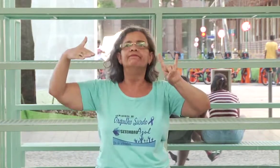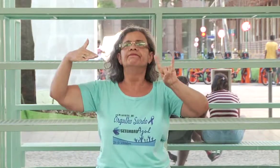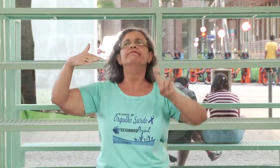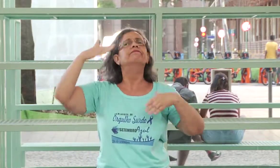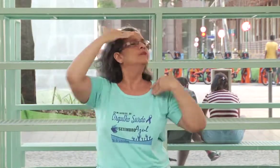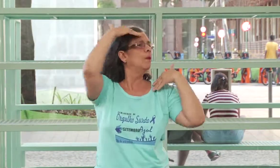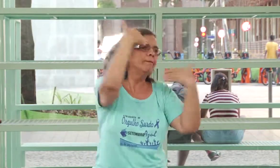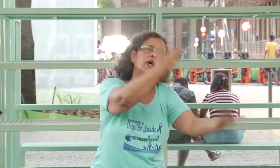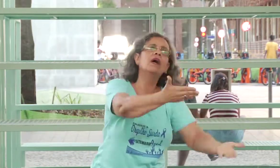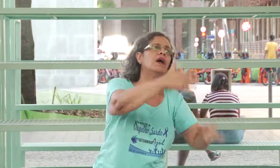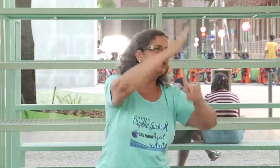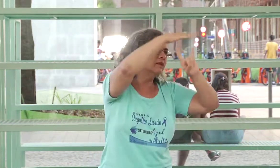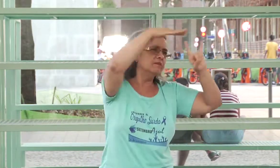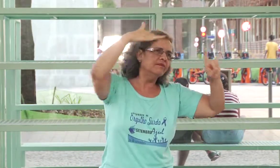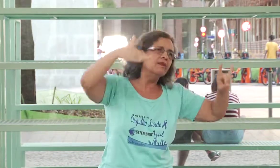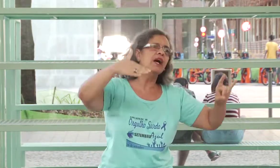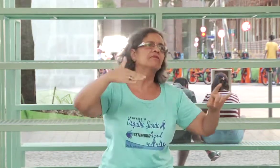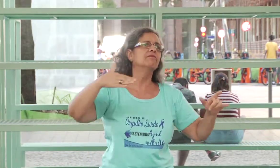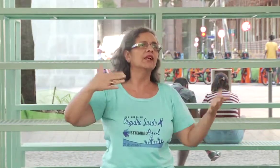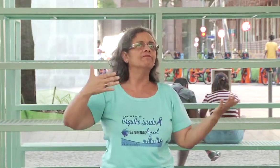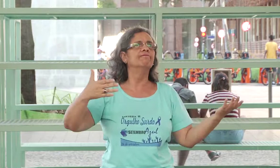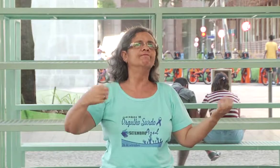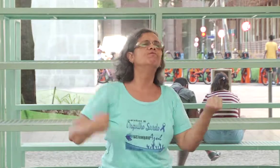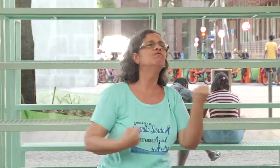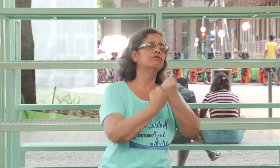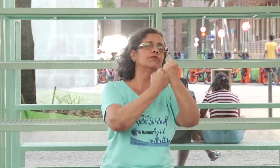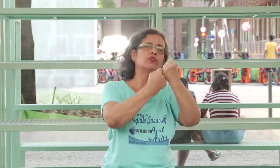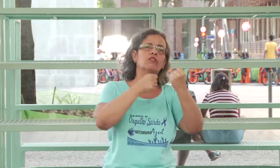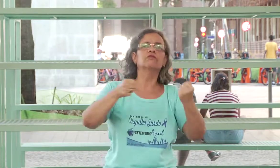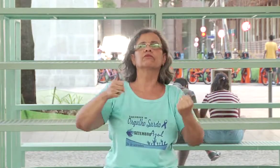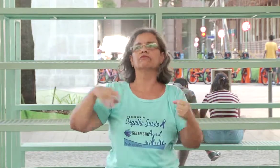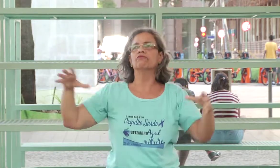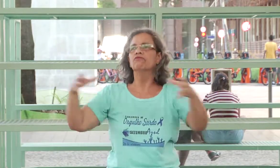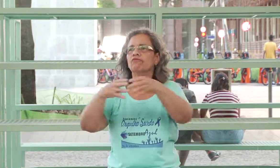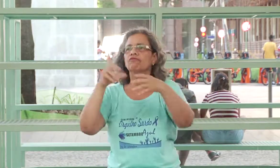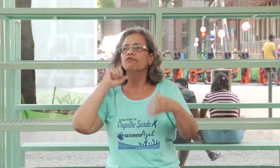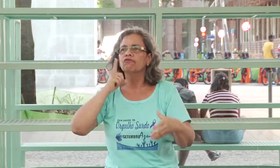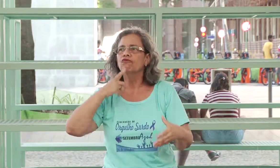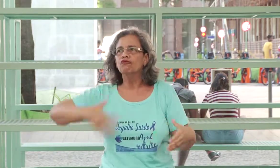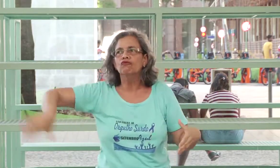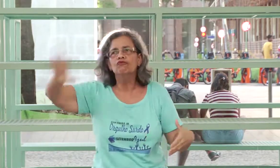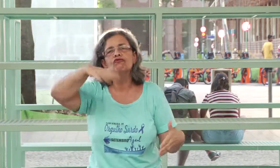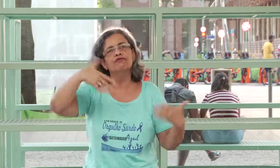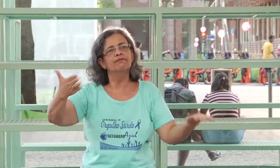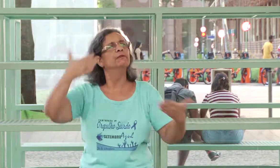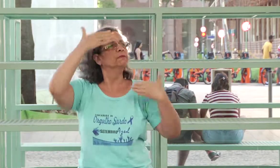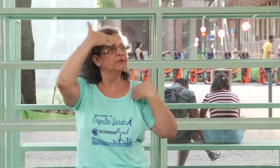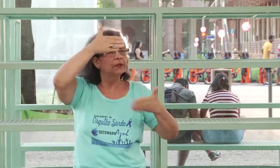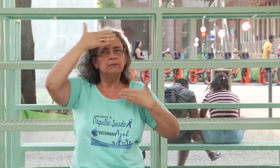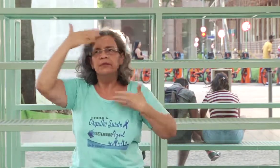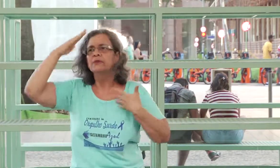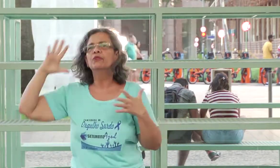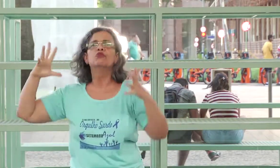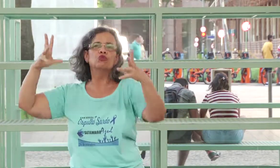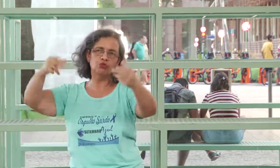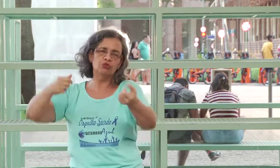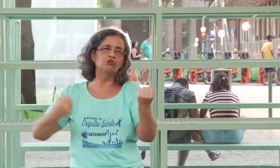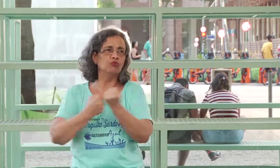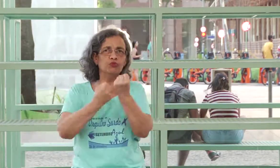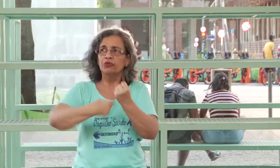MAR. Muito obrigada ao MAR por fortalecer e dar esse apoio à comunidade surda. Nós agradecemos imensamente